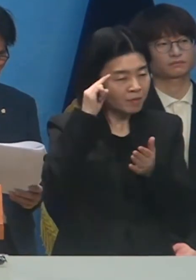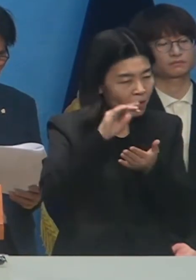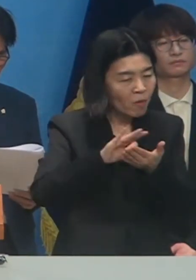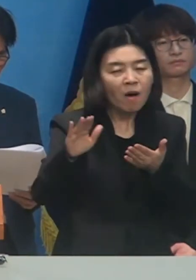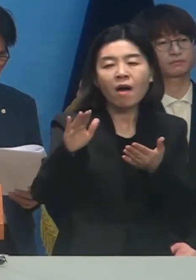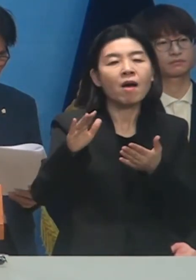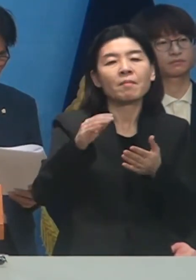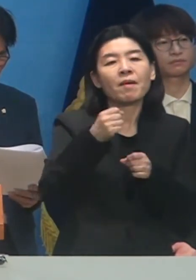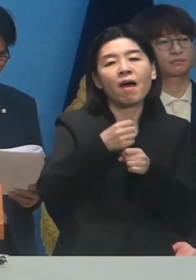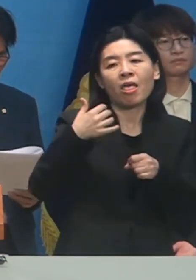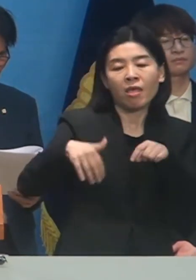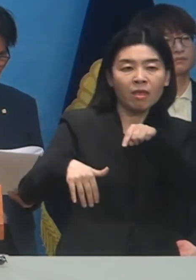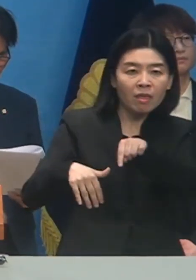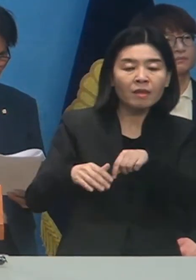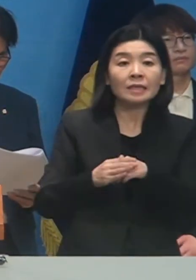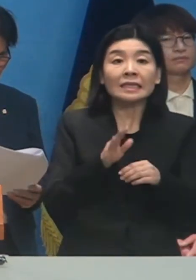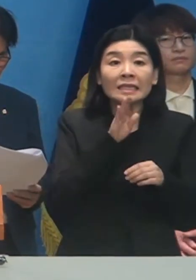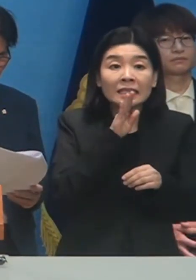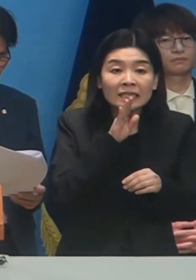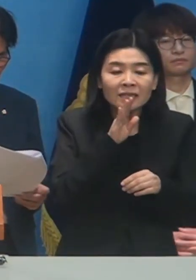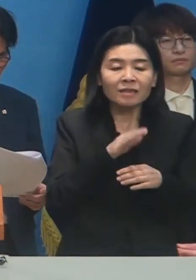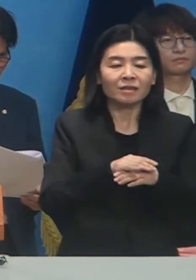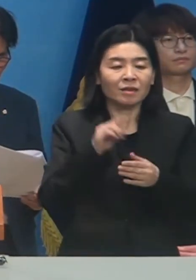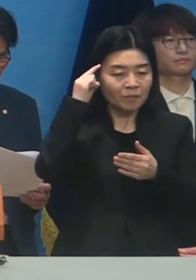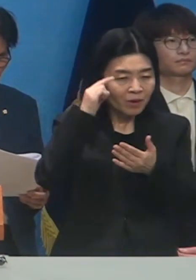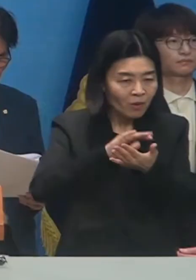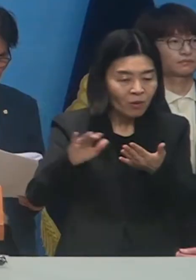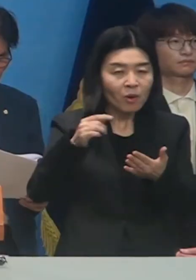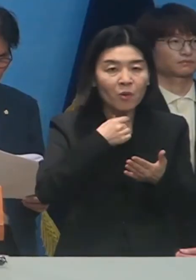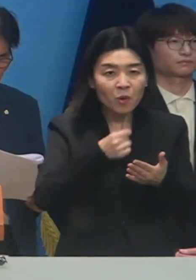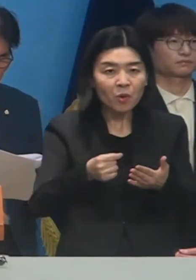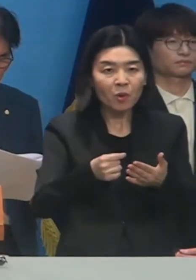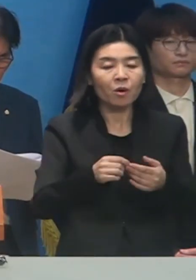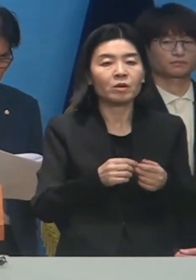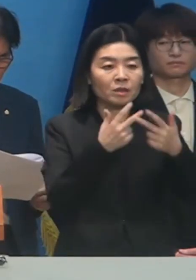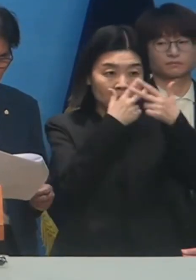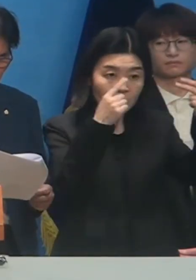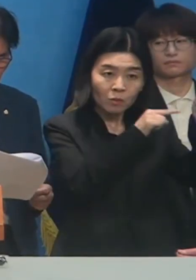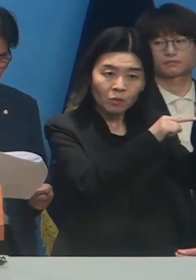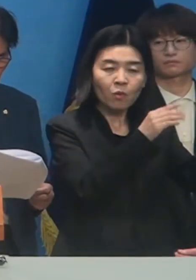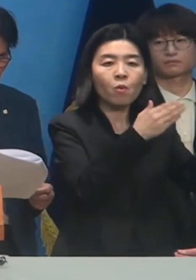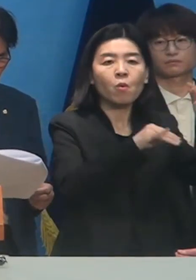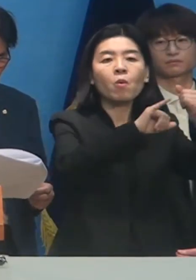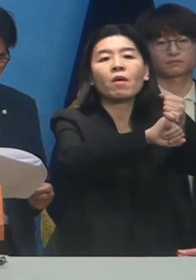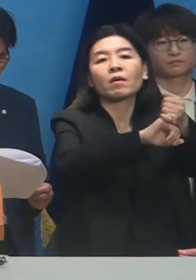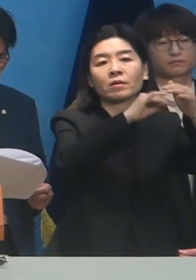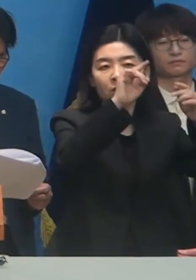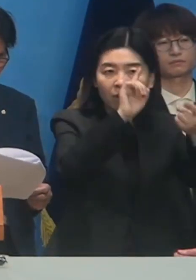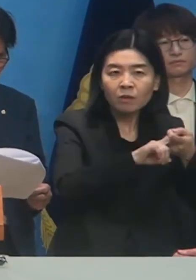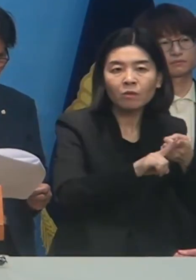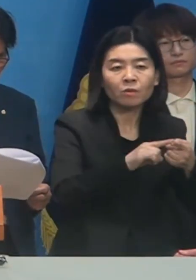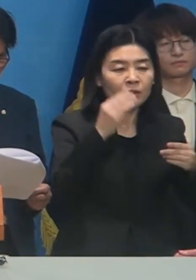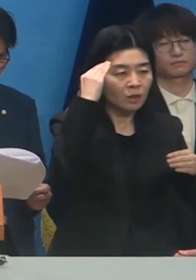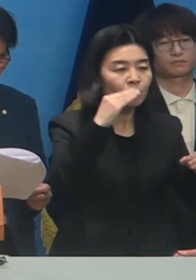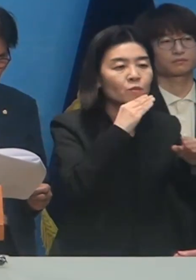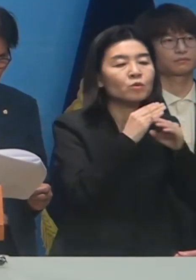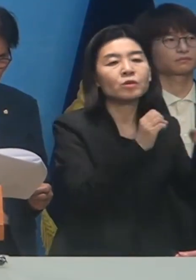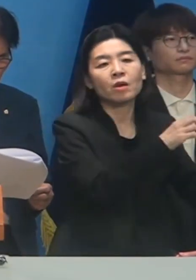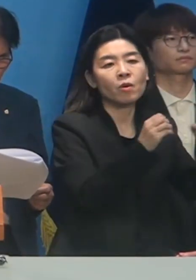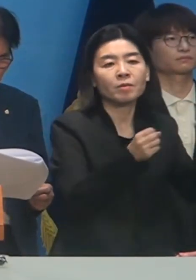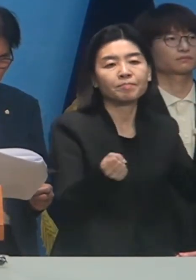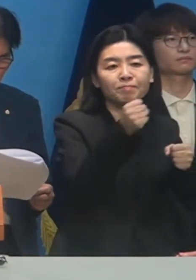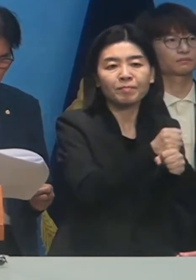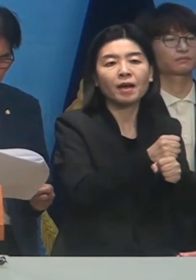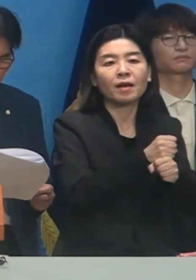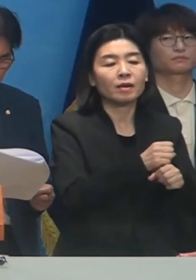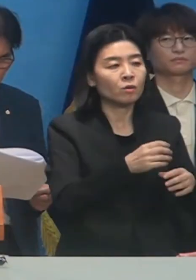청년들의 미래를 품어줄 진정한 평화를 위해서는 이재명 후보가 공약한 남북 대화의 재개와 남북 간